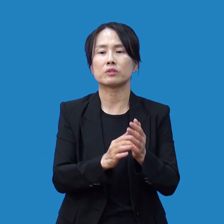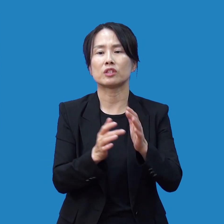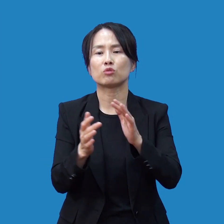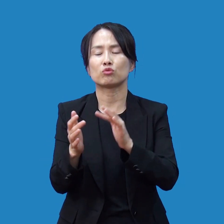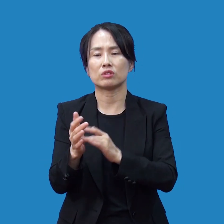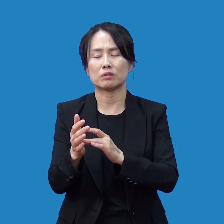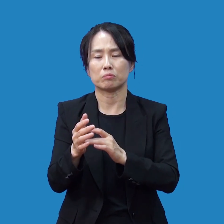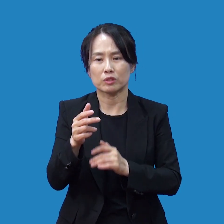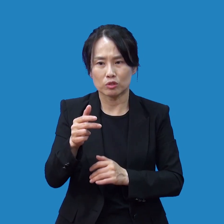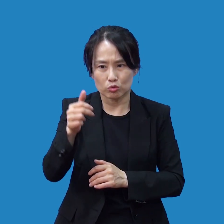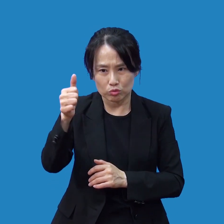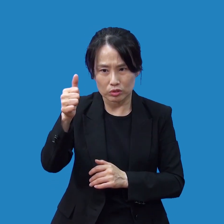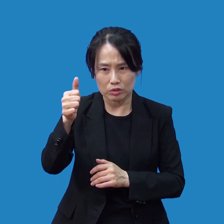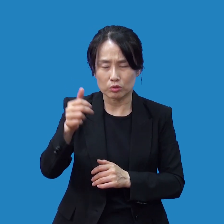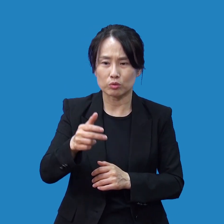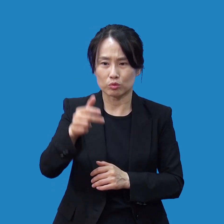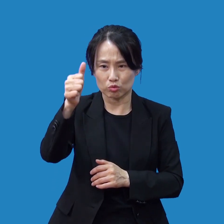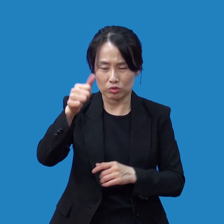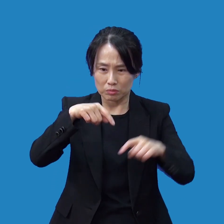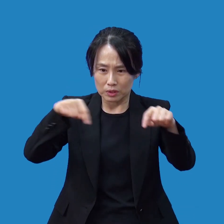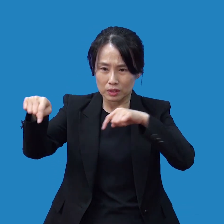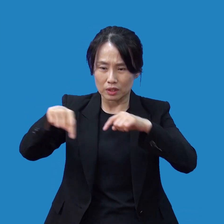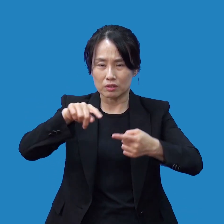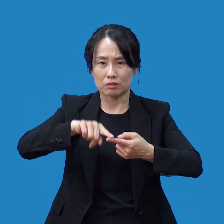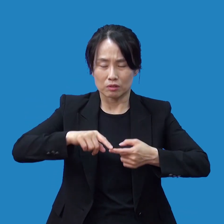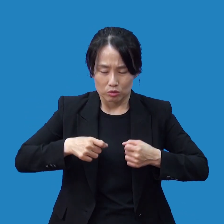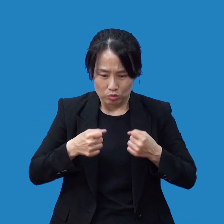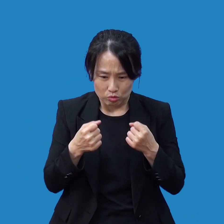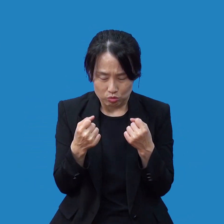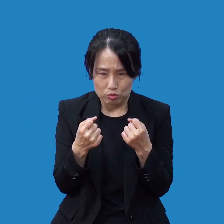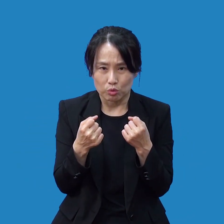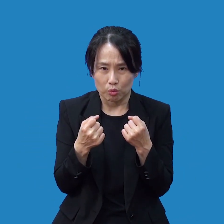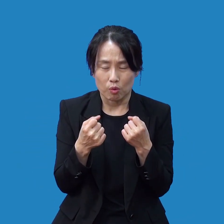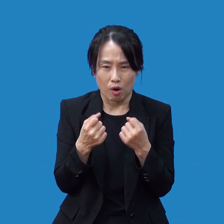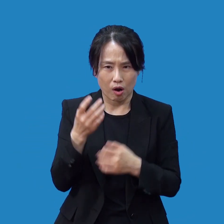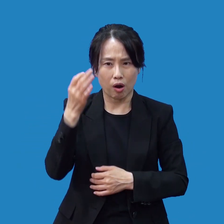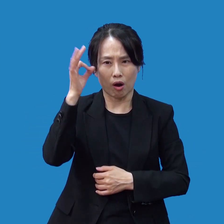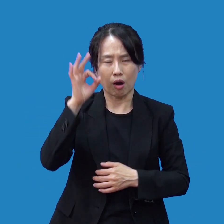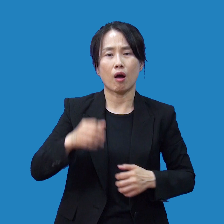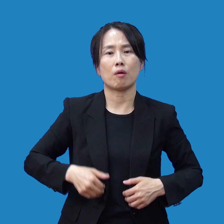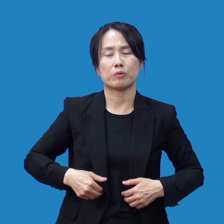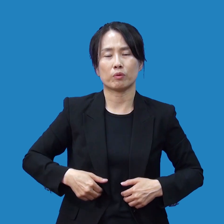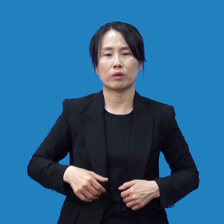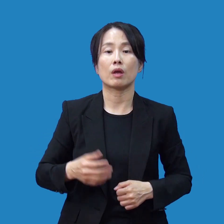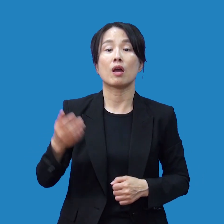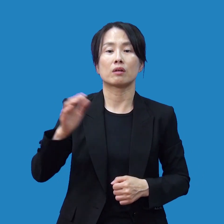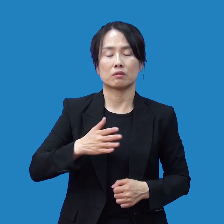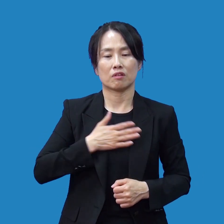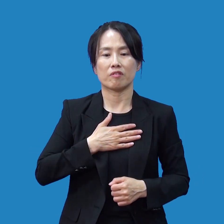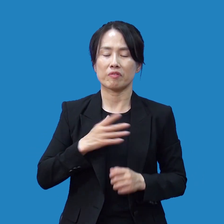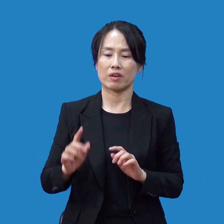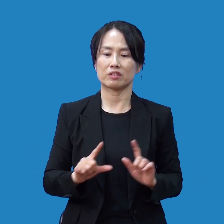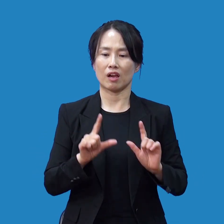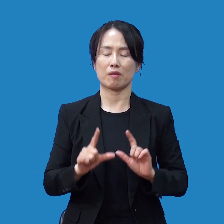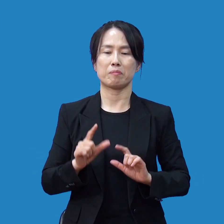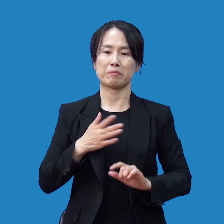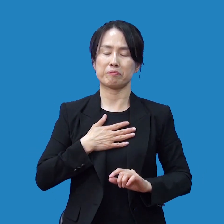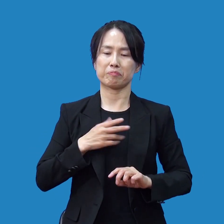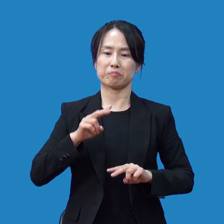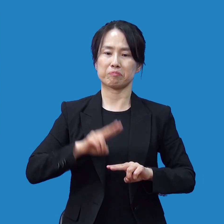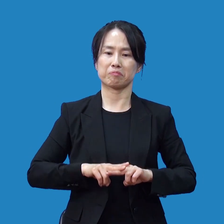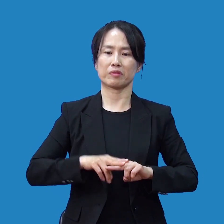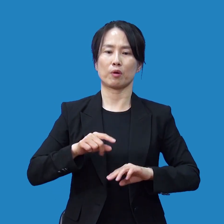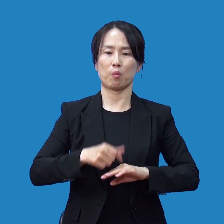그분의 통치에 순종해야 합니다. 그런데 내가 내 삶의 왕이 되고 싶은데 나를 포기하고